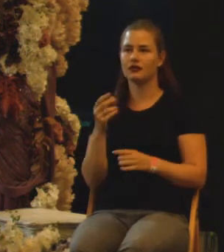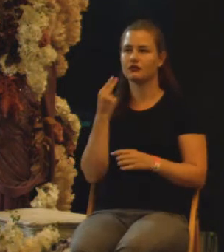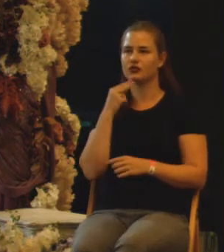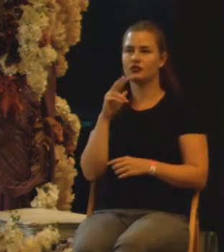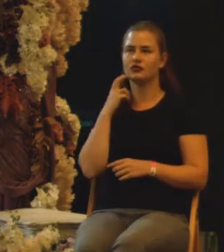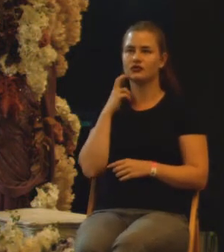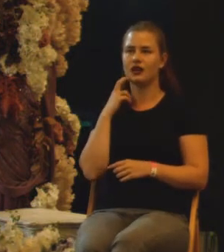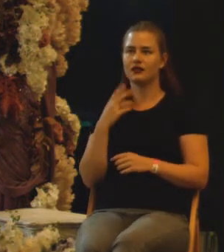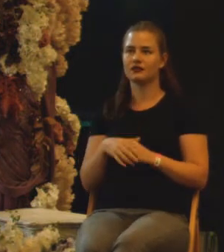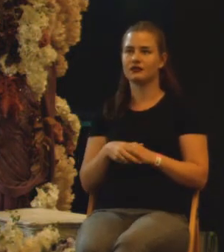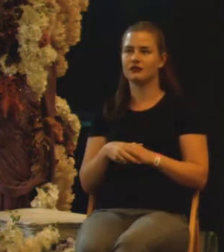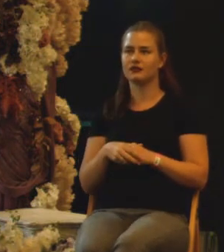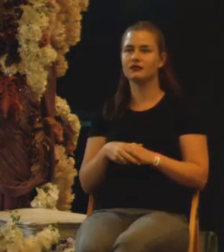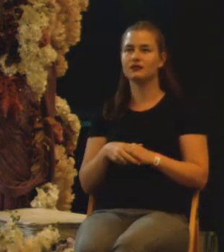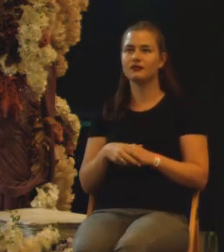секси, что ты...